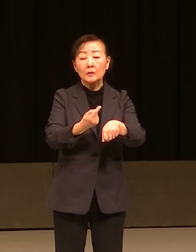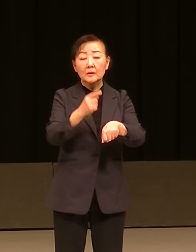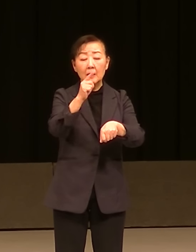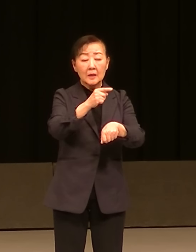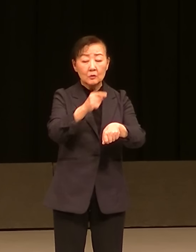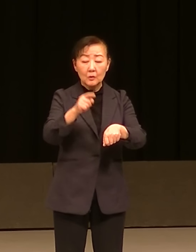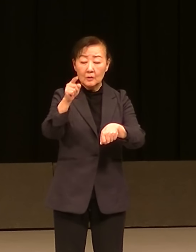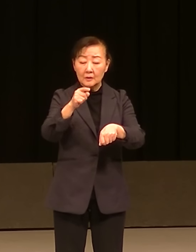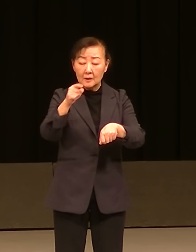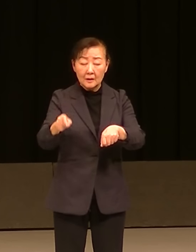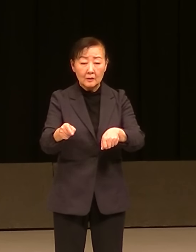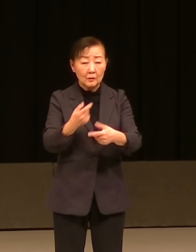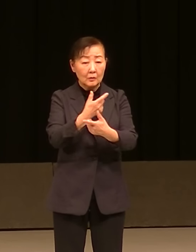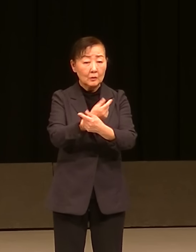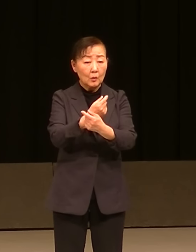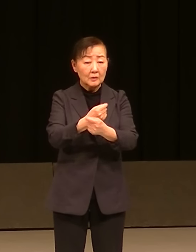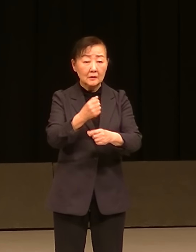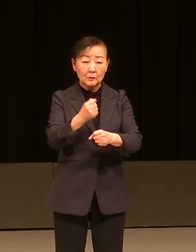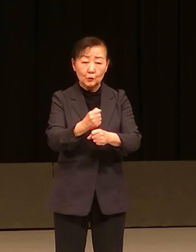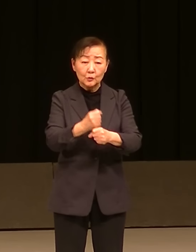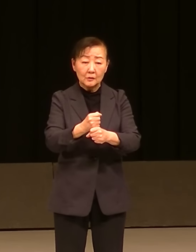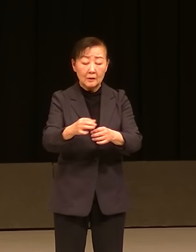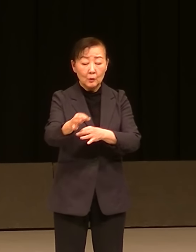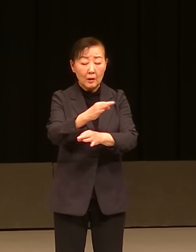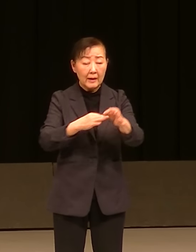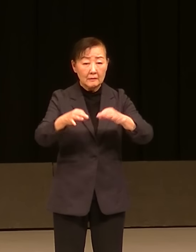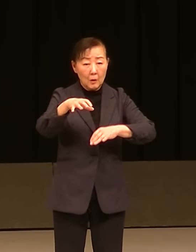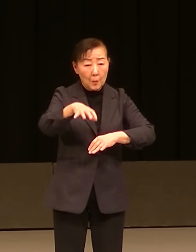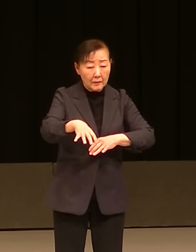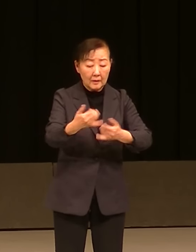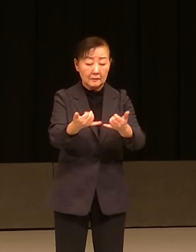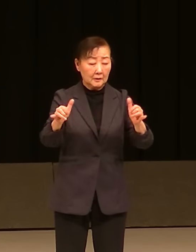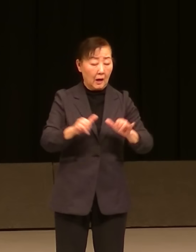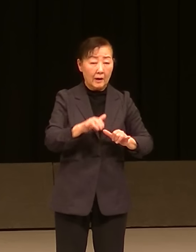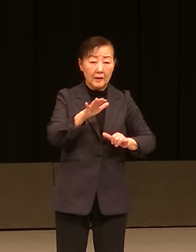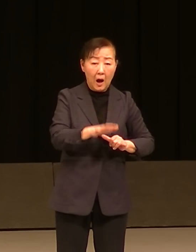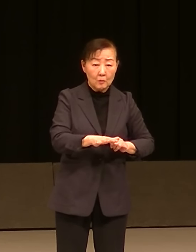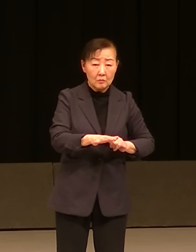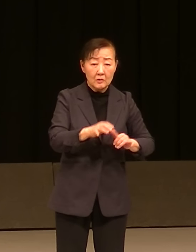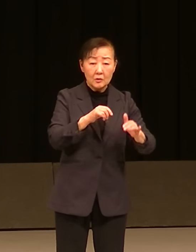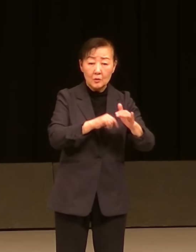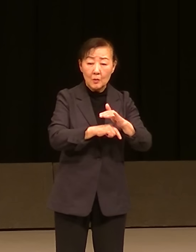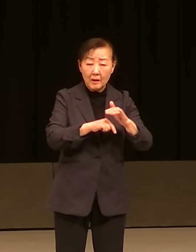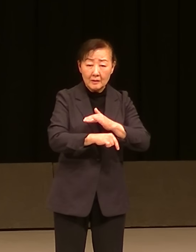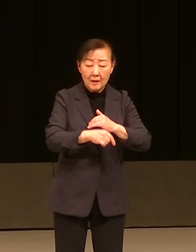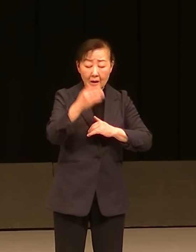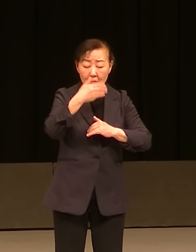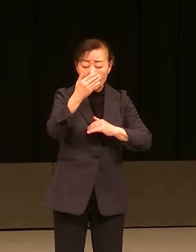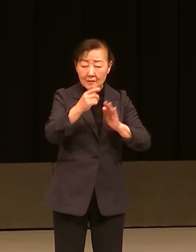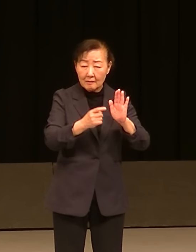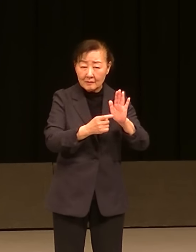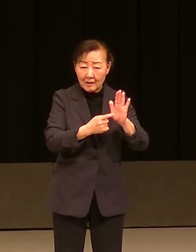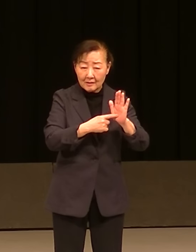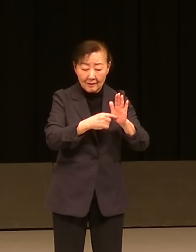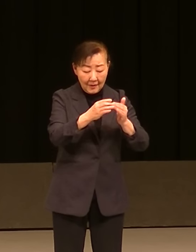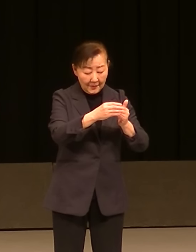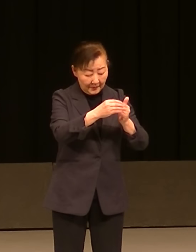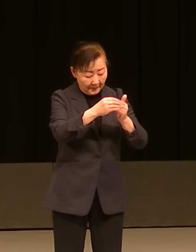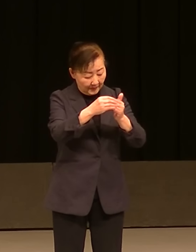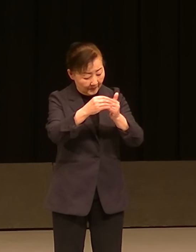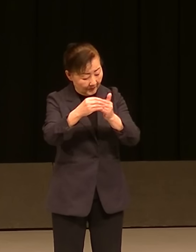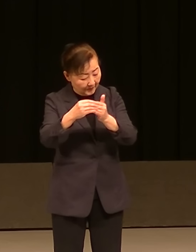構成している経済活動の場であり、社会であるがゆえに見えざる手に、導かれるが